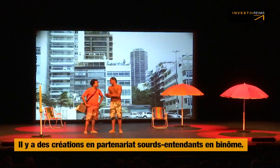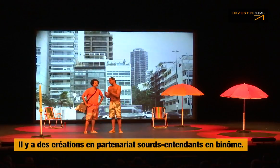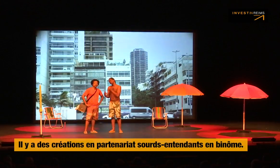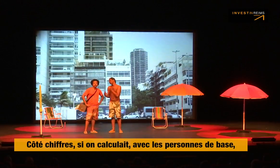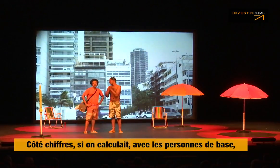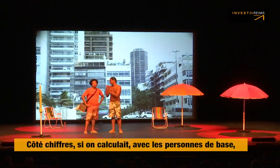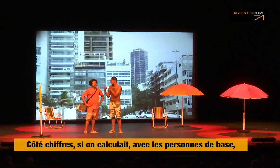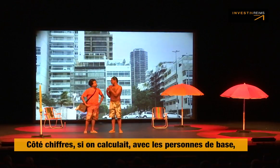binômes.